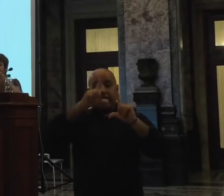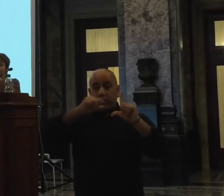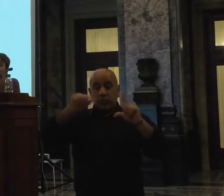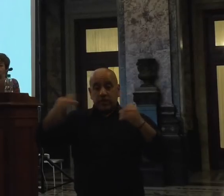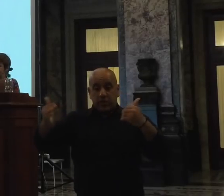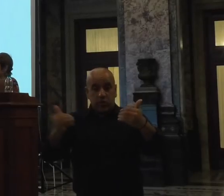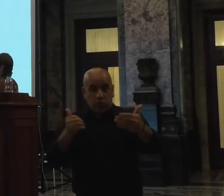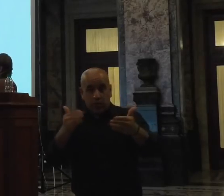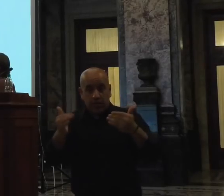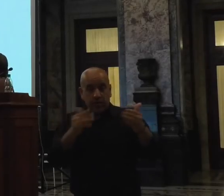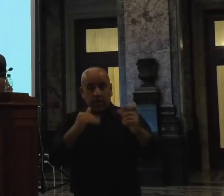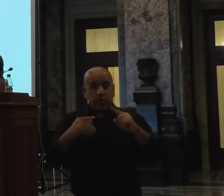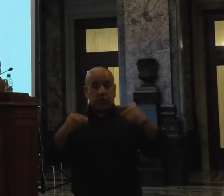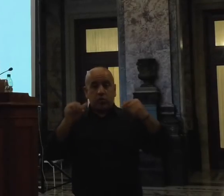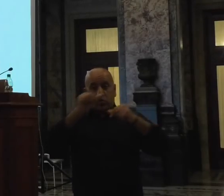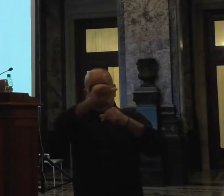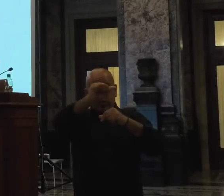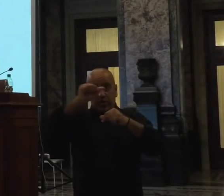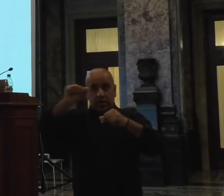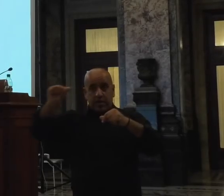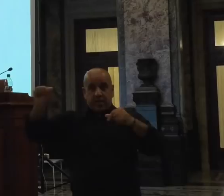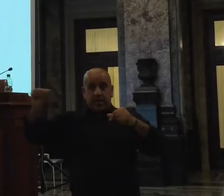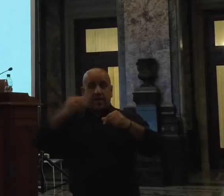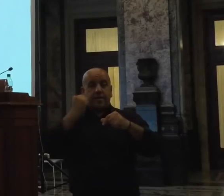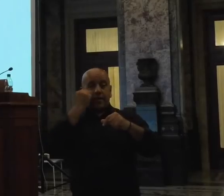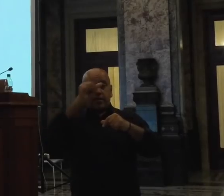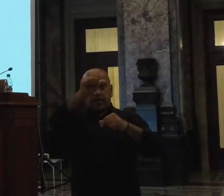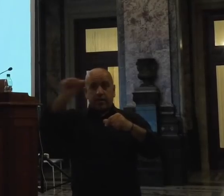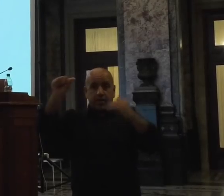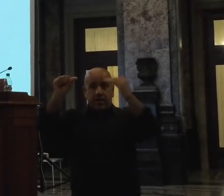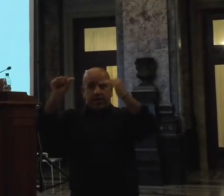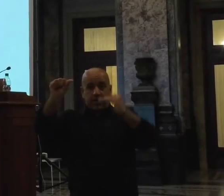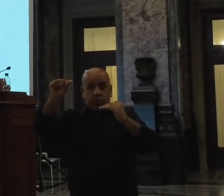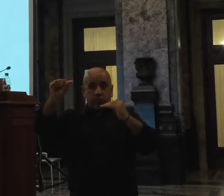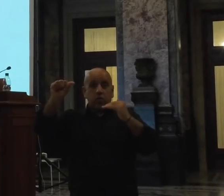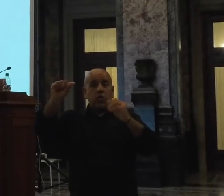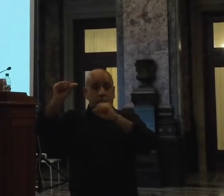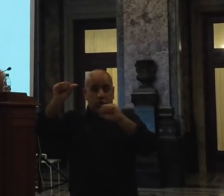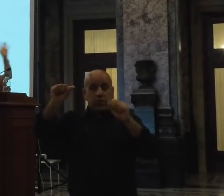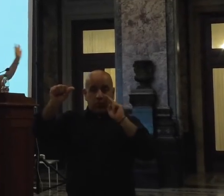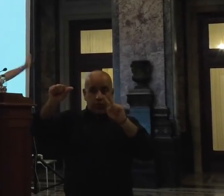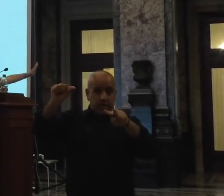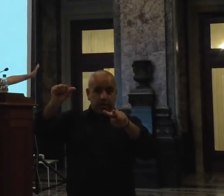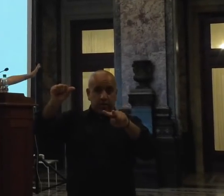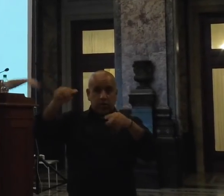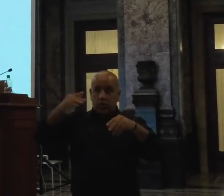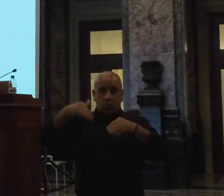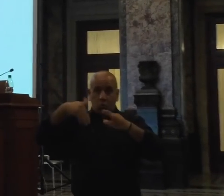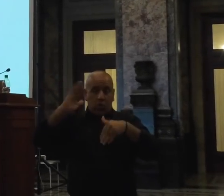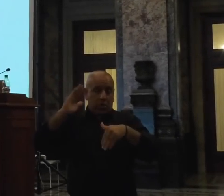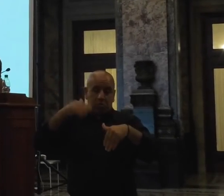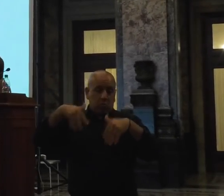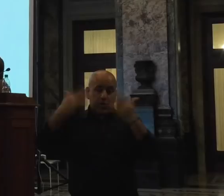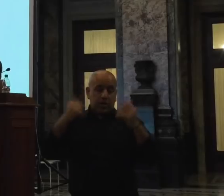lo que está debajo de la línea negra, es algo que podemos ver, nosotros y todos los animales que se han